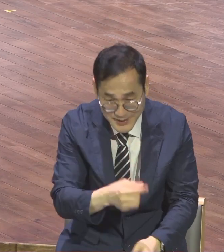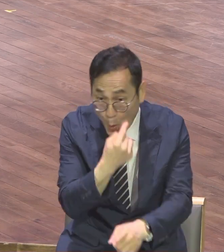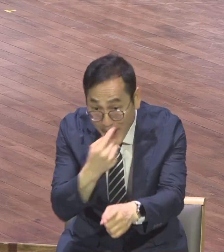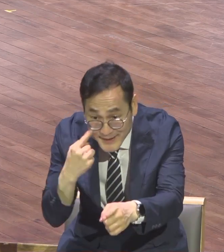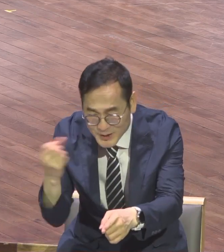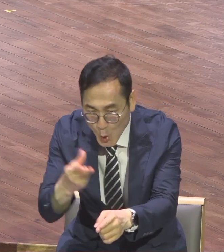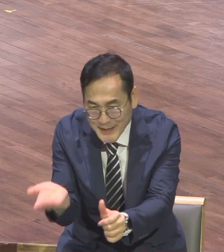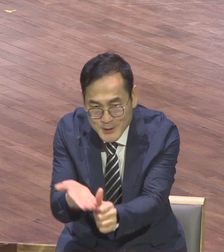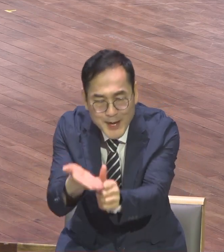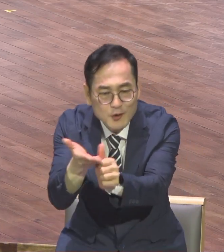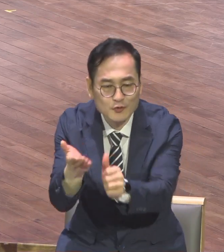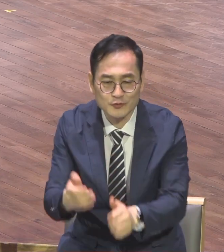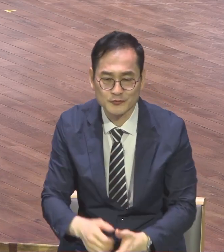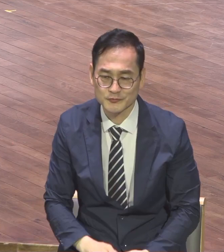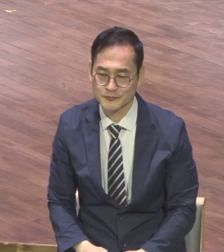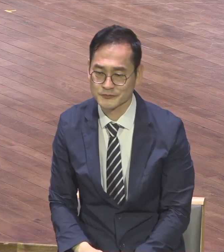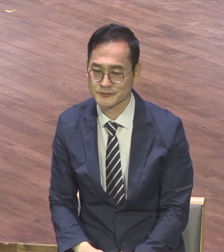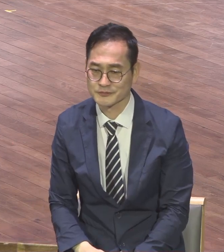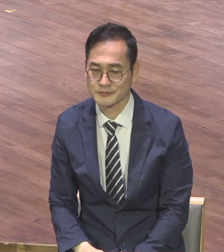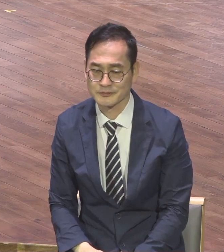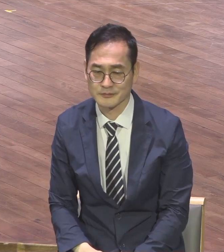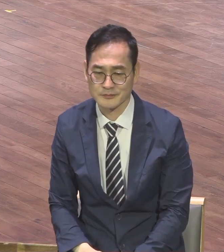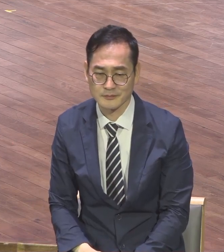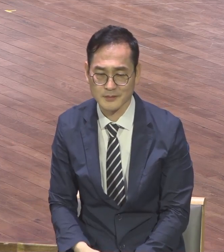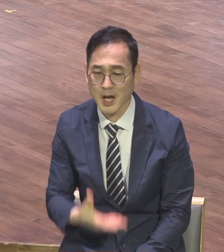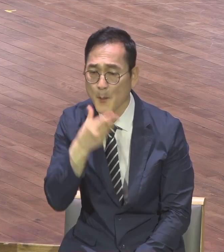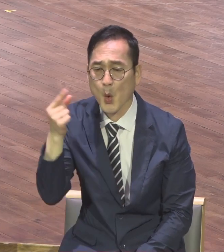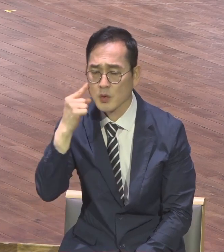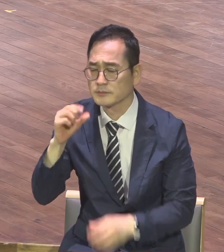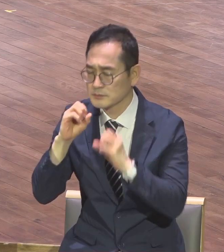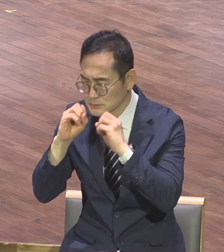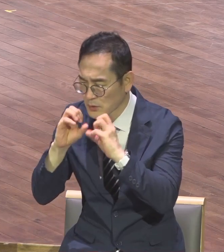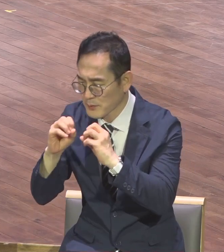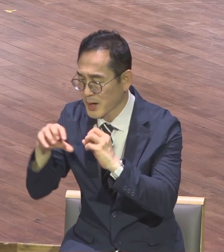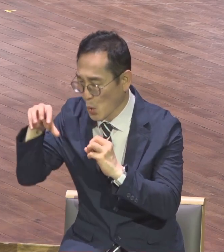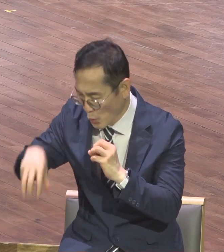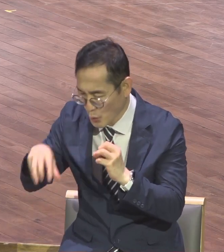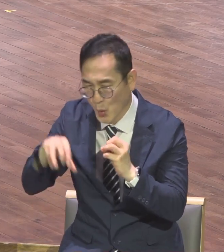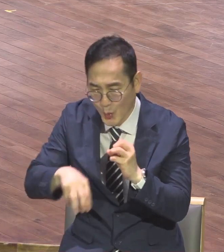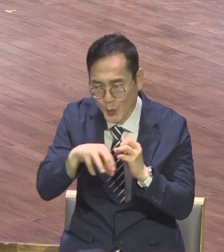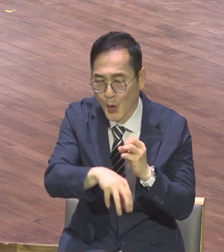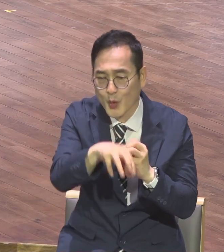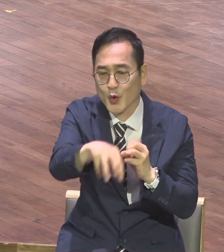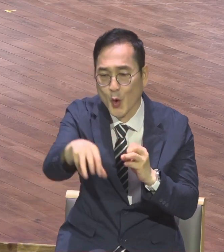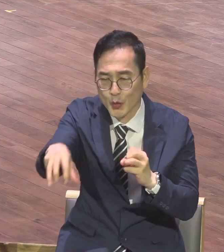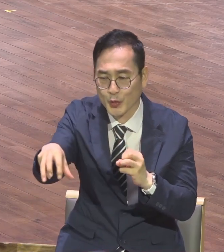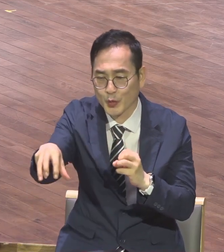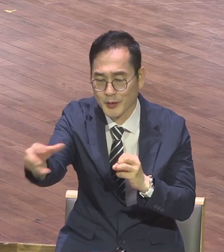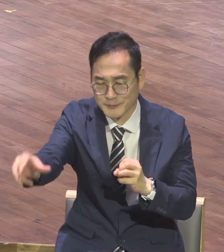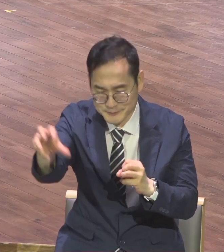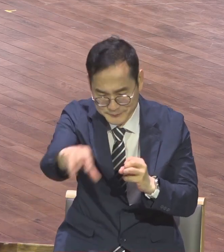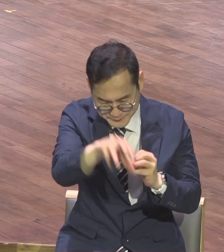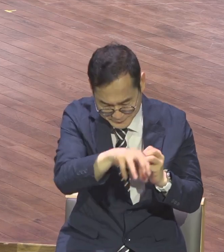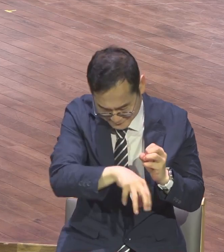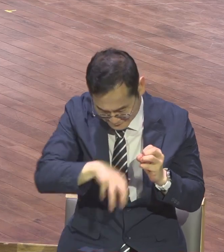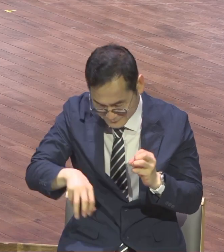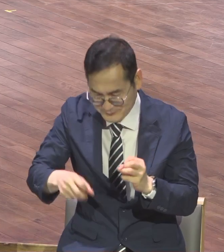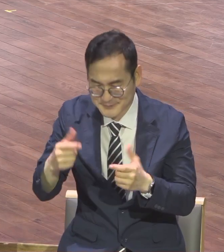그렇게 전략을 짰어요. 복음을 선포한 현장에 세워진 망대는 견고하게 하는 것이